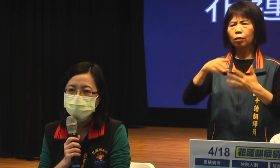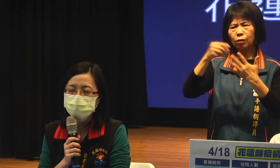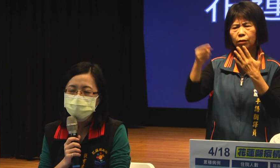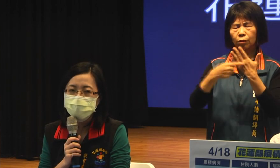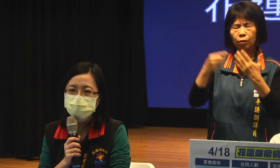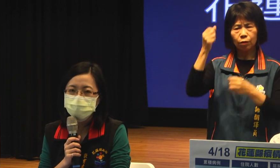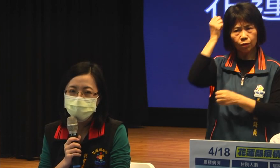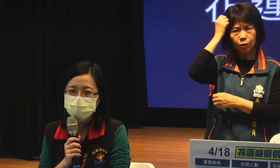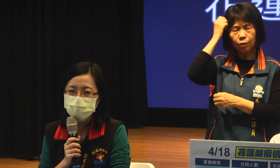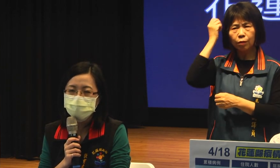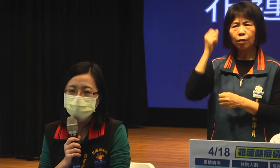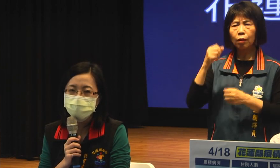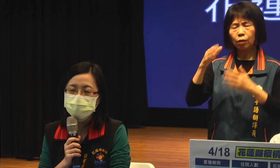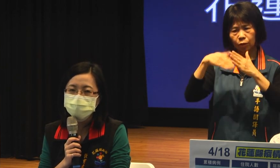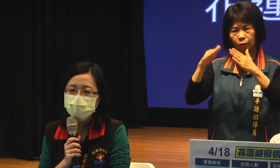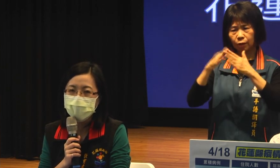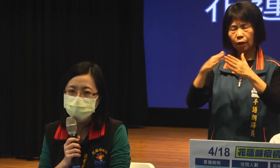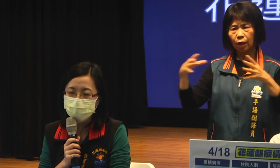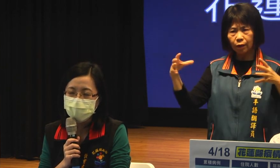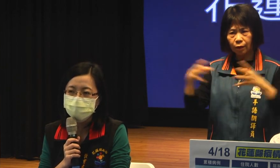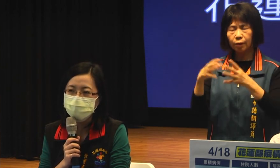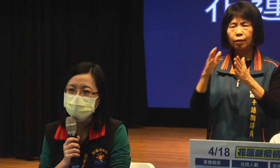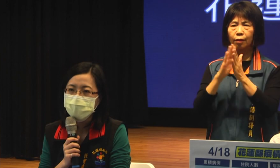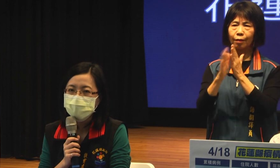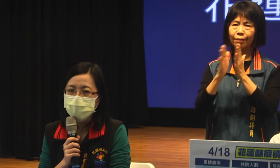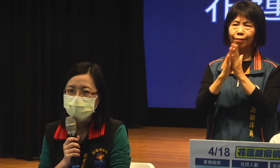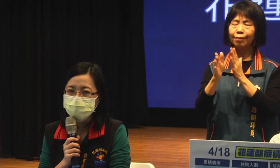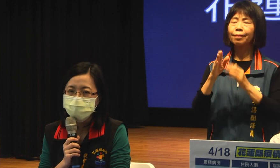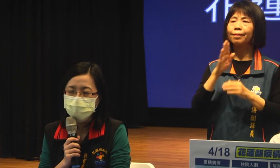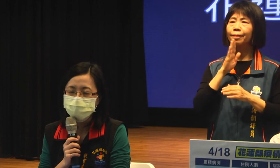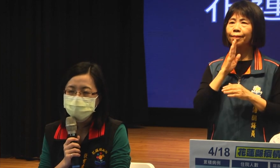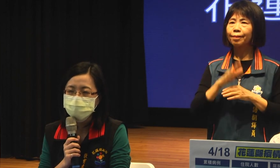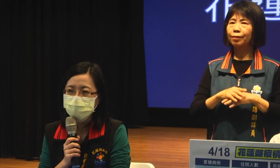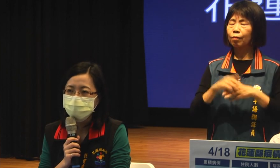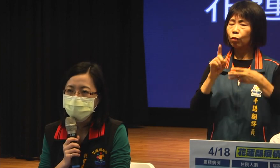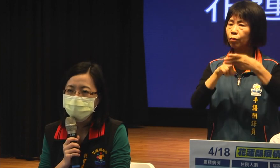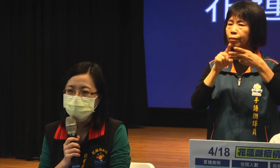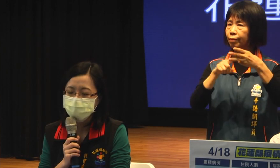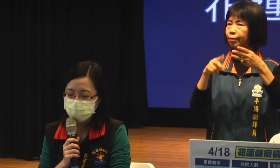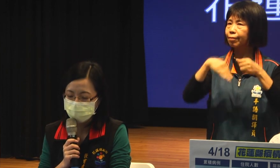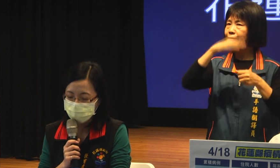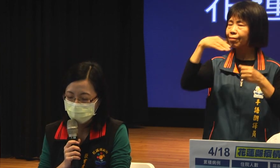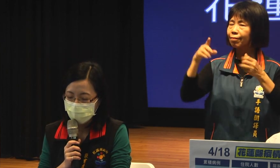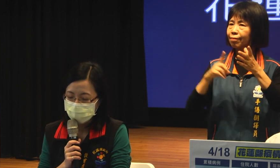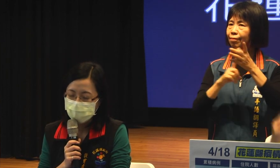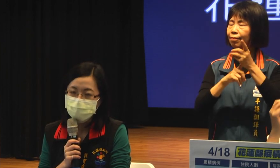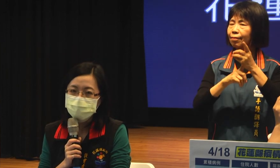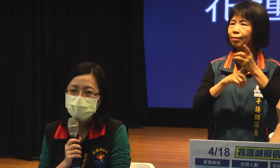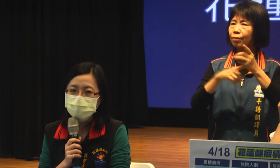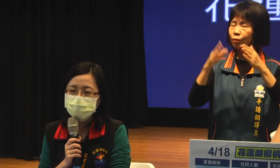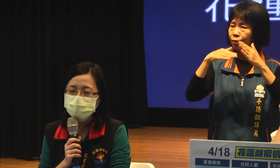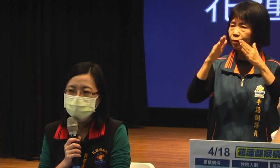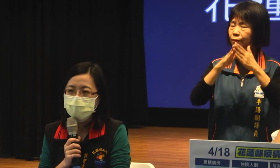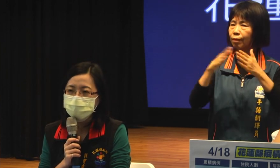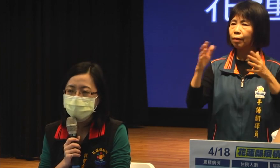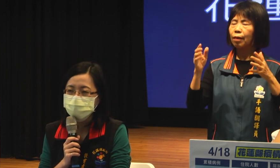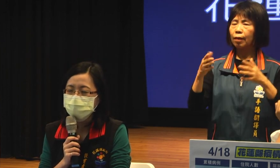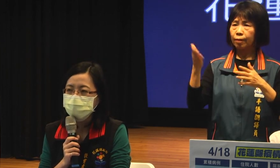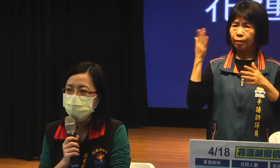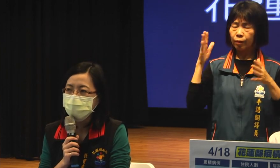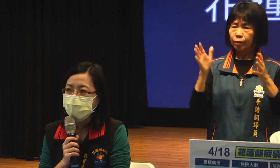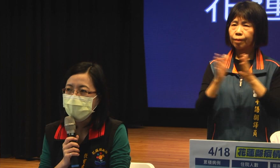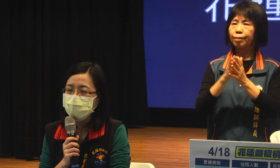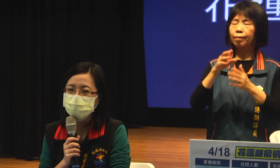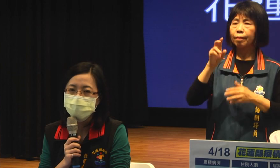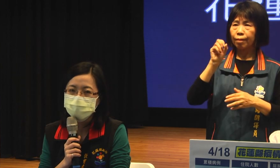选手就读的学校统一做安排的。那玉山神学院呢，目前有210位的